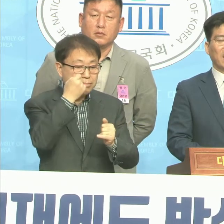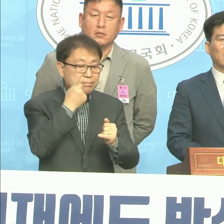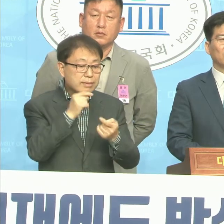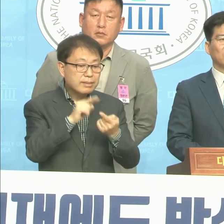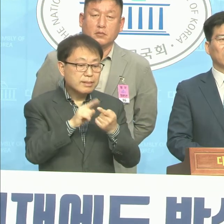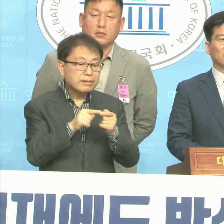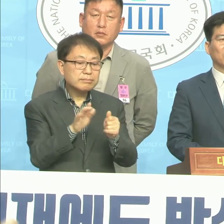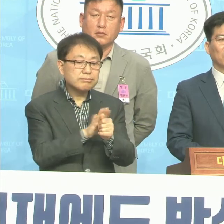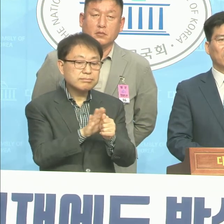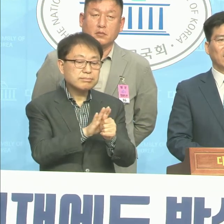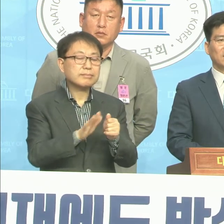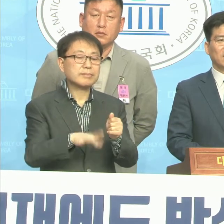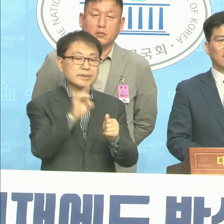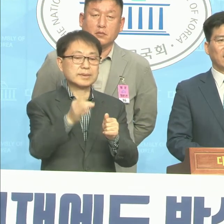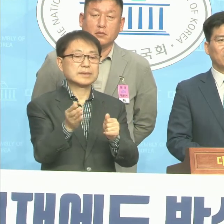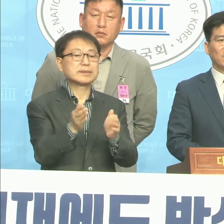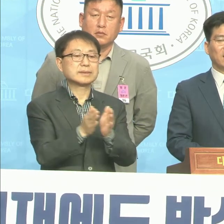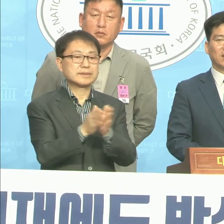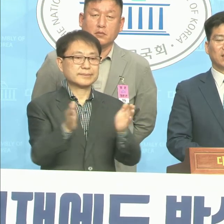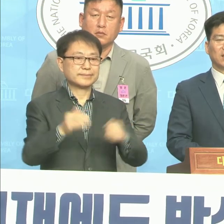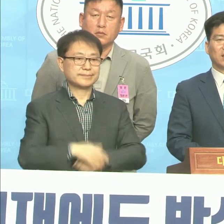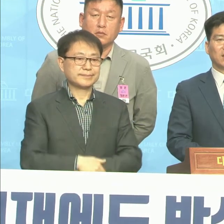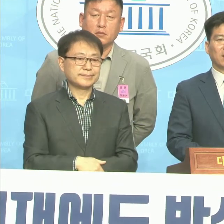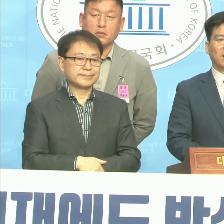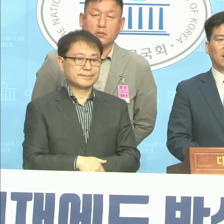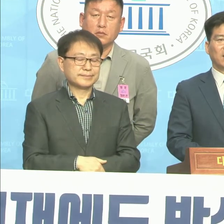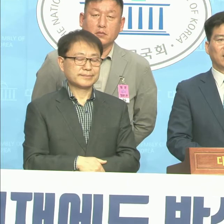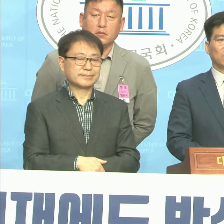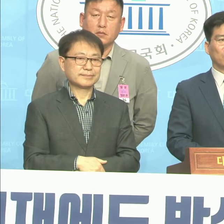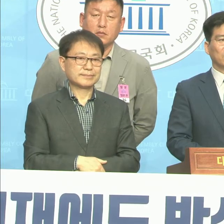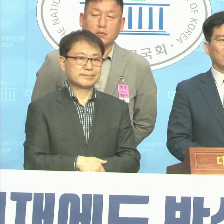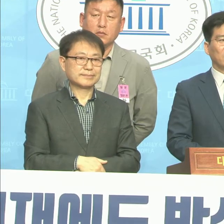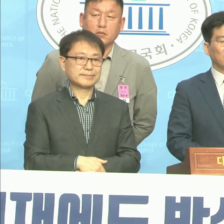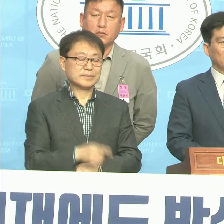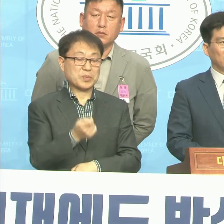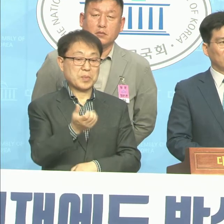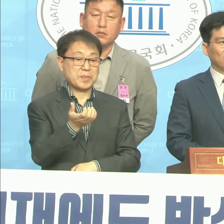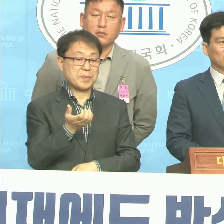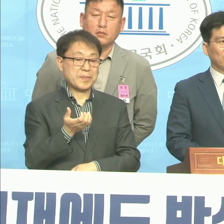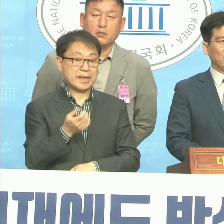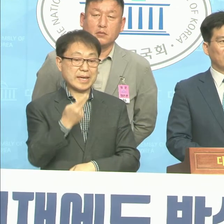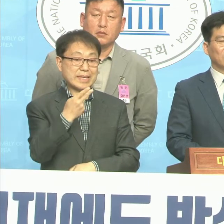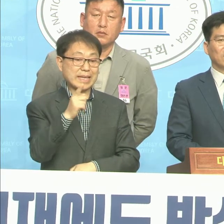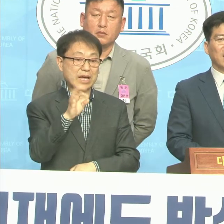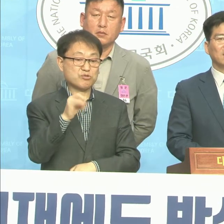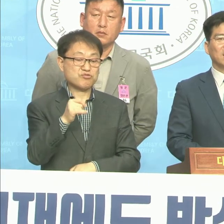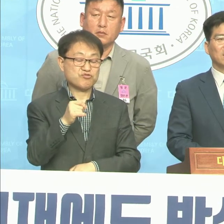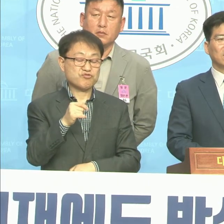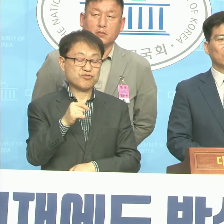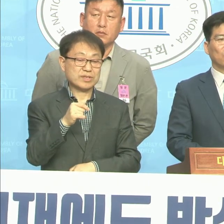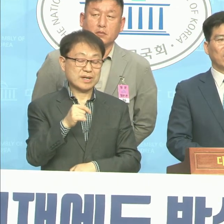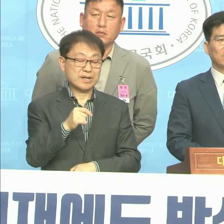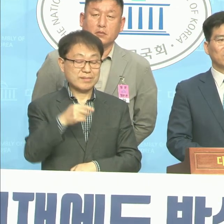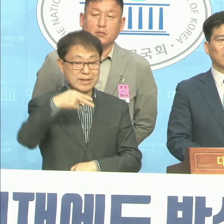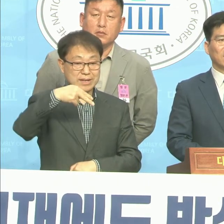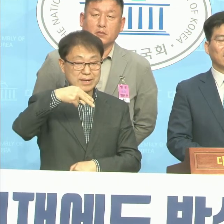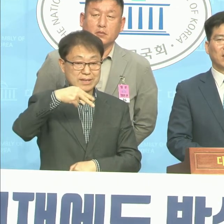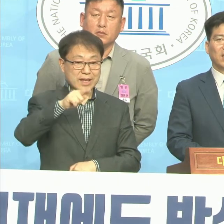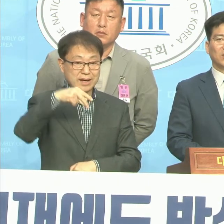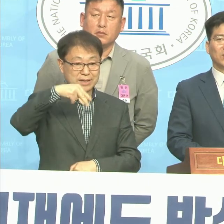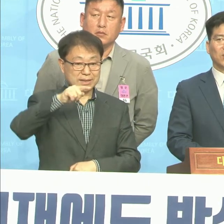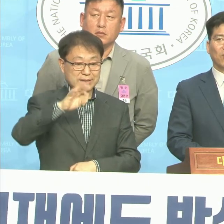닦아주는 데서부터 시작해야 합니다 조금전에 대우조선해양 에서 상생을 촉구하여